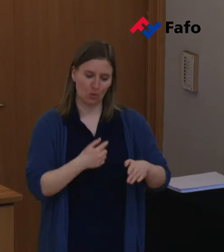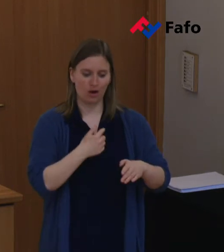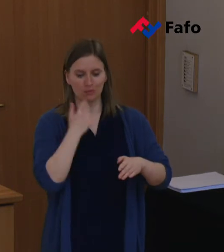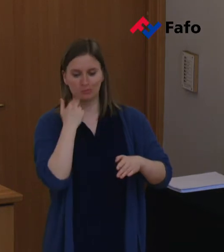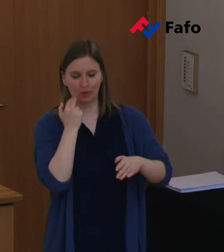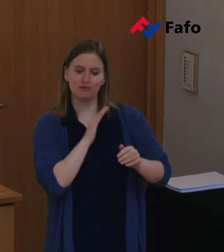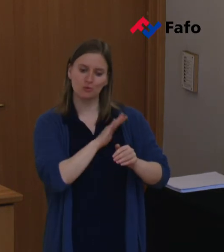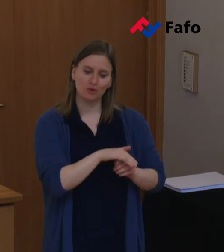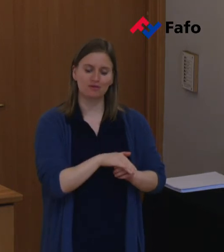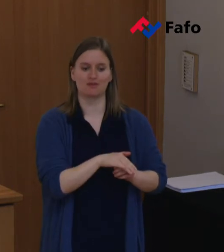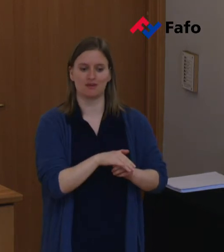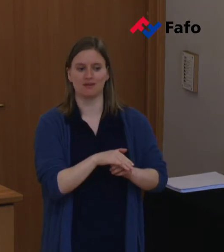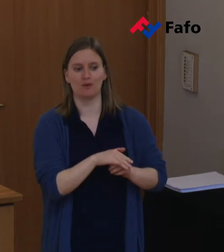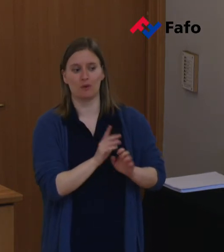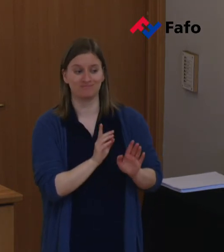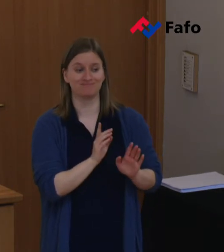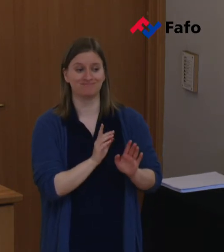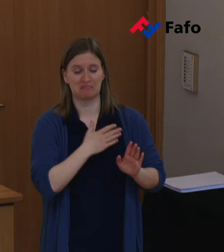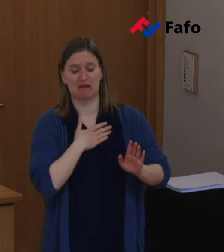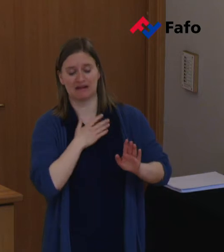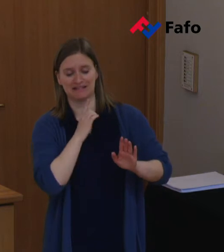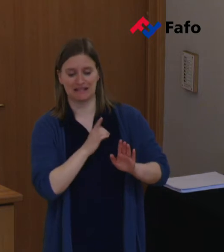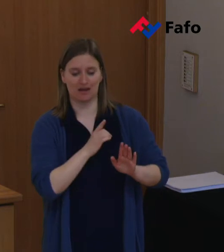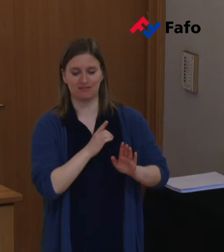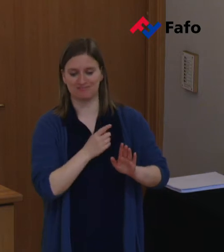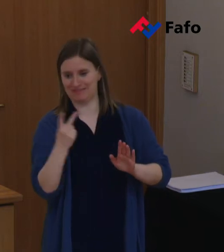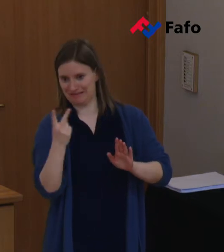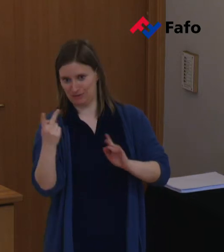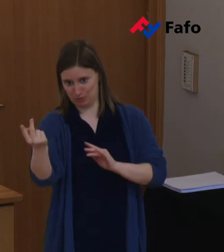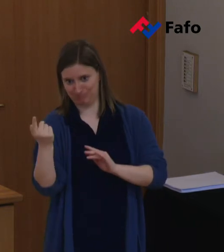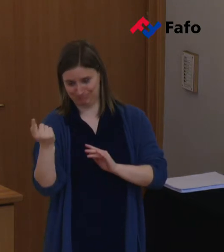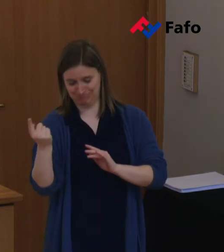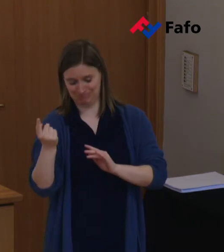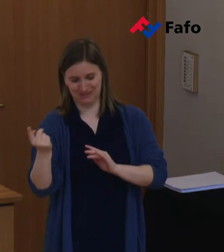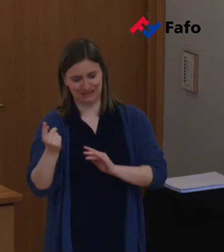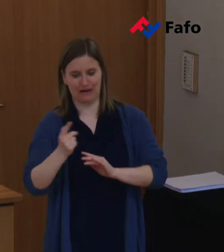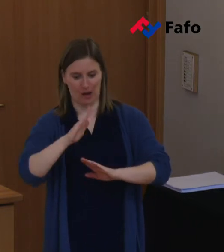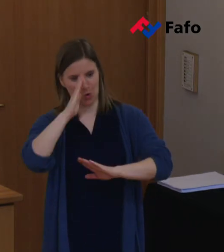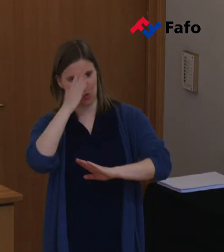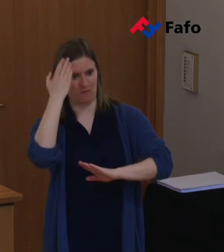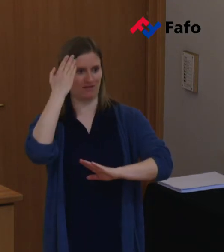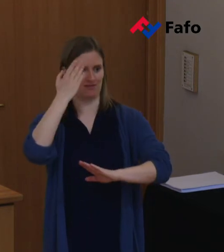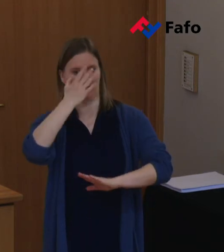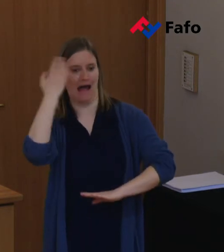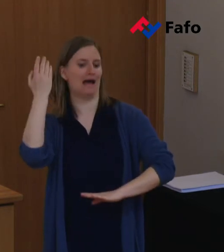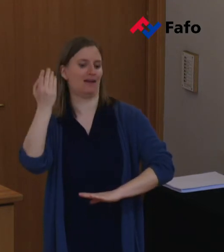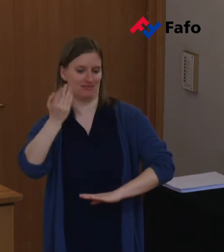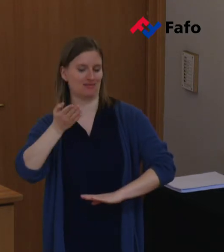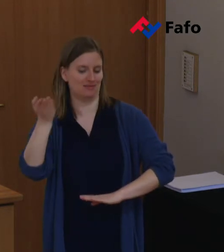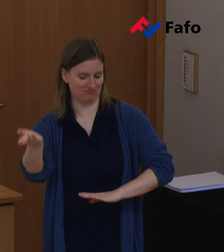ut. Og når det er sagt, så vil jeg jo si at de to som var fremme her nå må jo ha hovedæren for